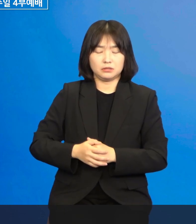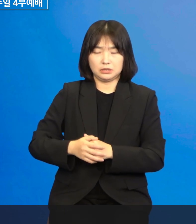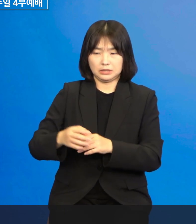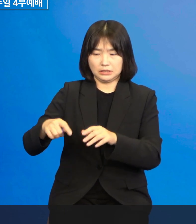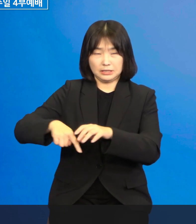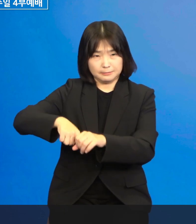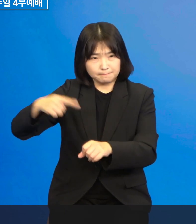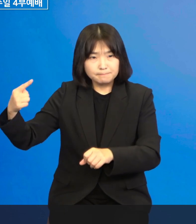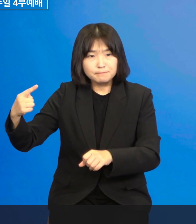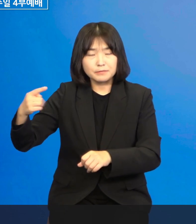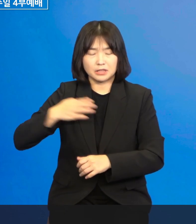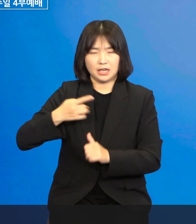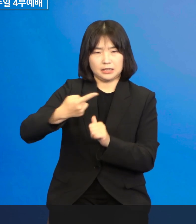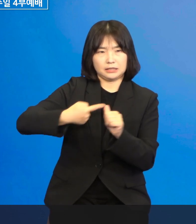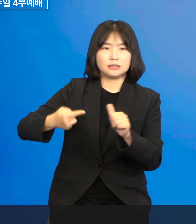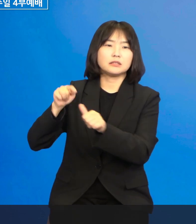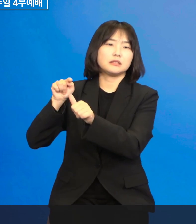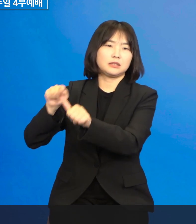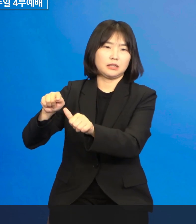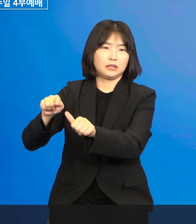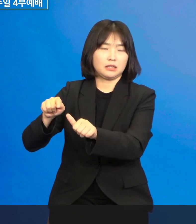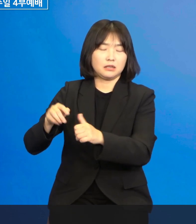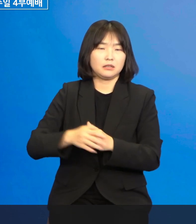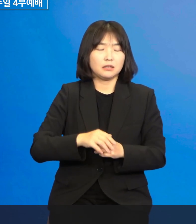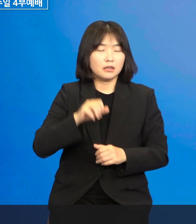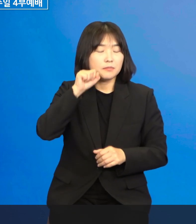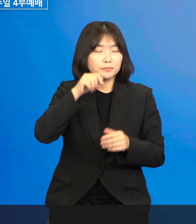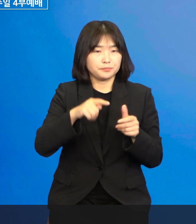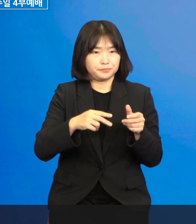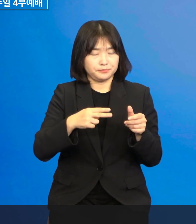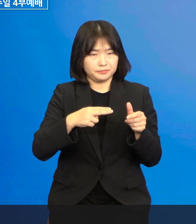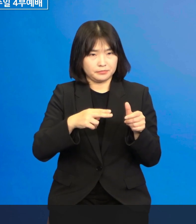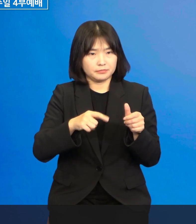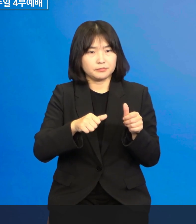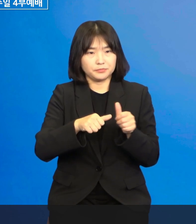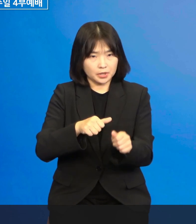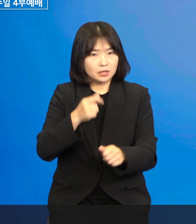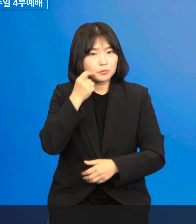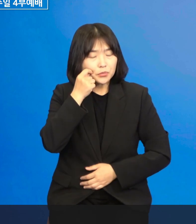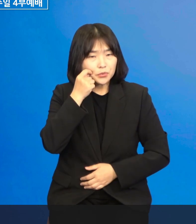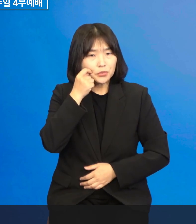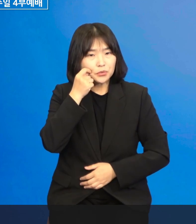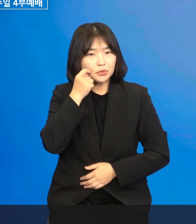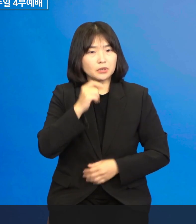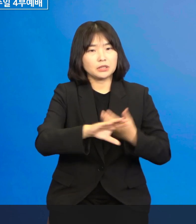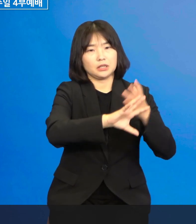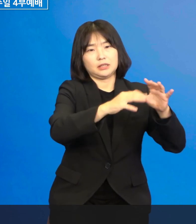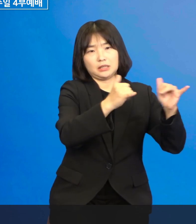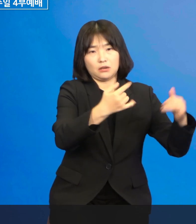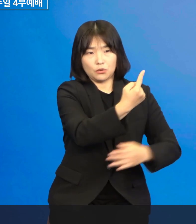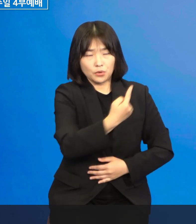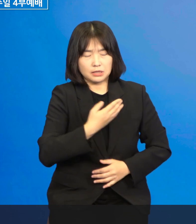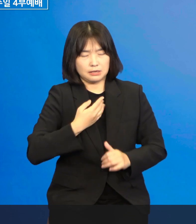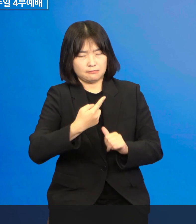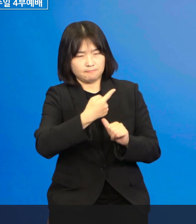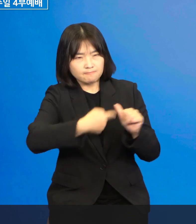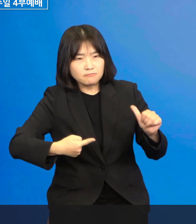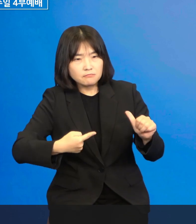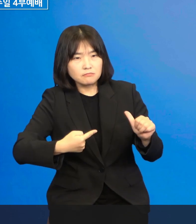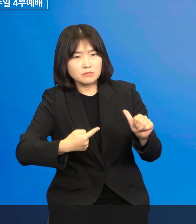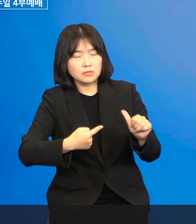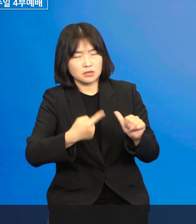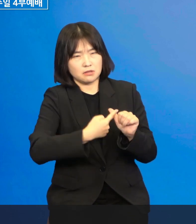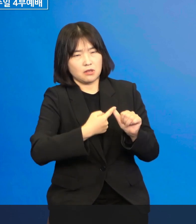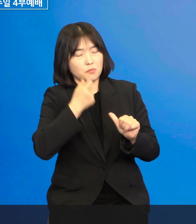명령하였다. 내 칼을 뽑아서 나를 찔러라. 저 할례 받지 못한 이방인들이 와서 나를 찌르고 능욕하지